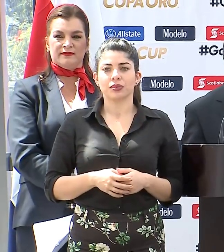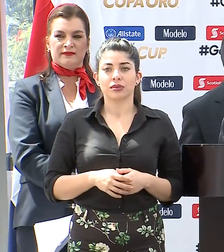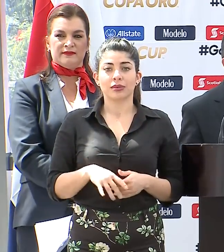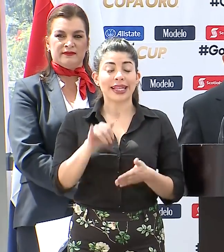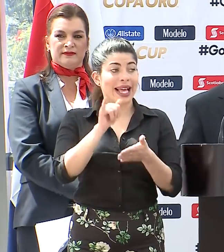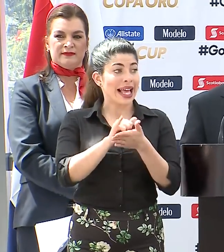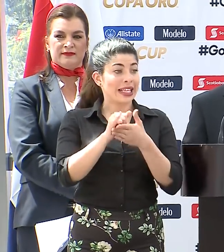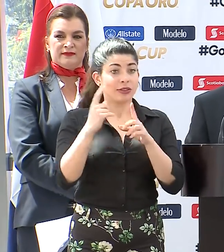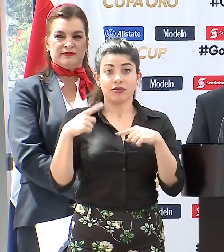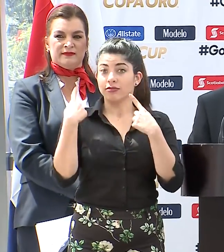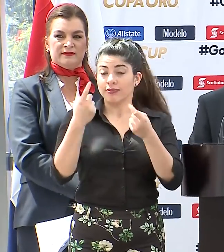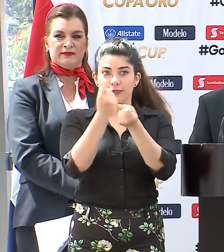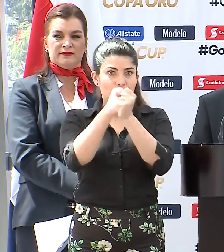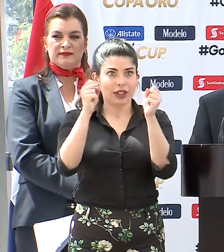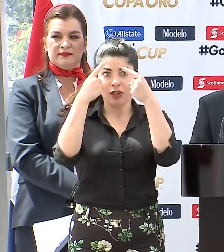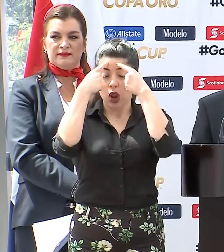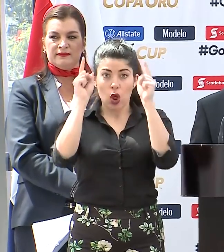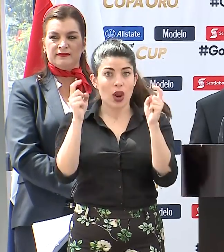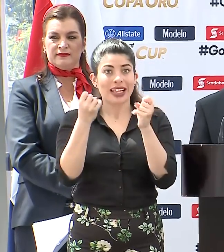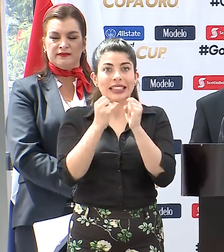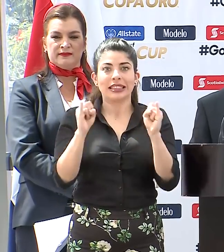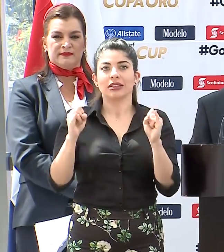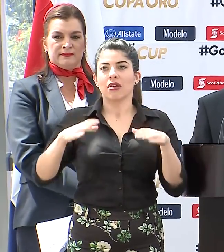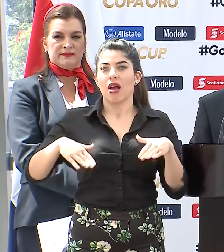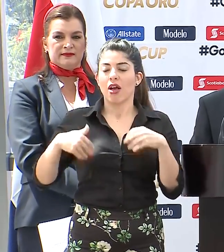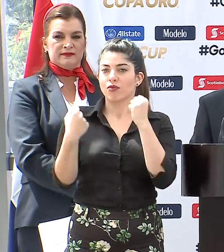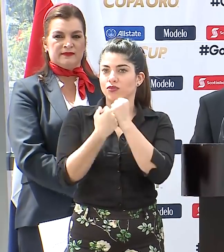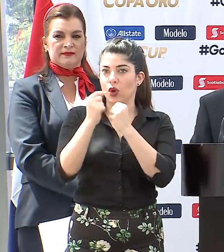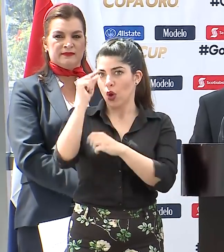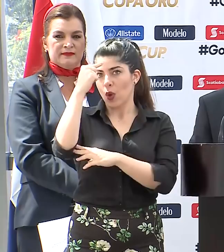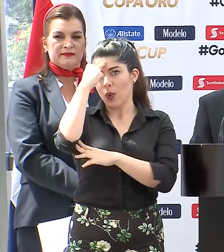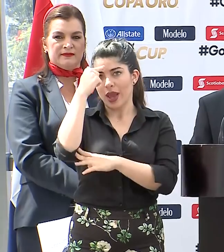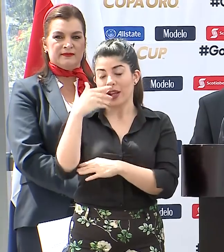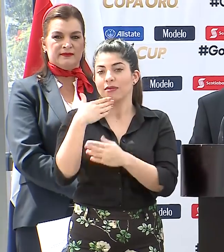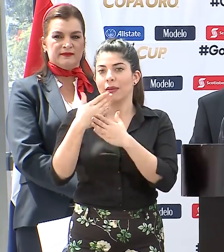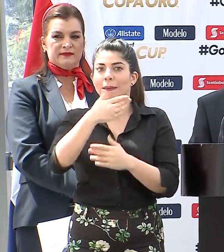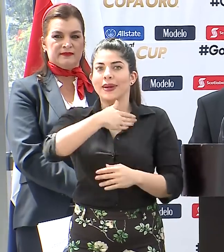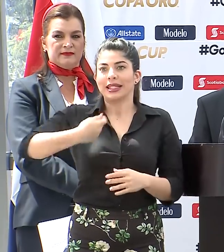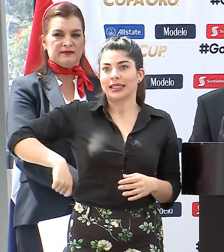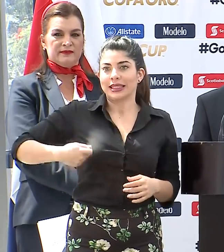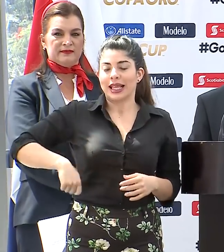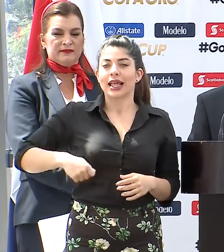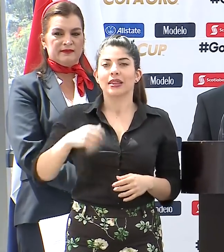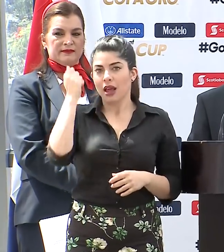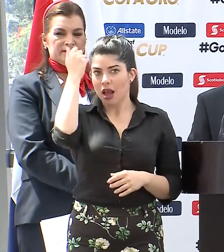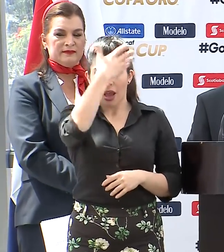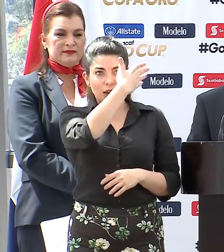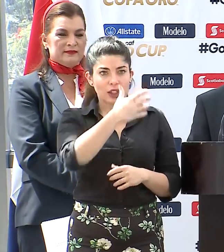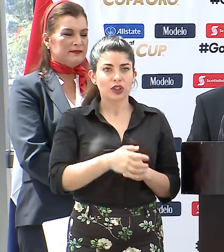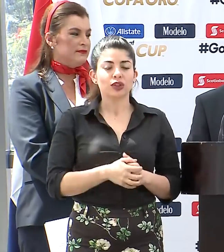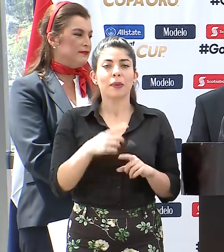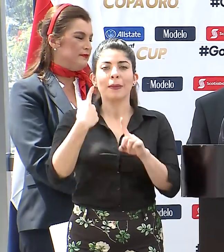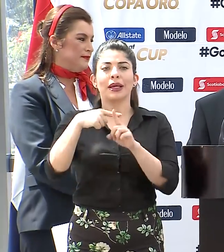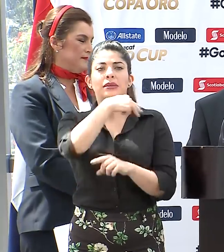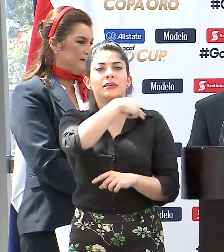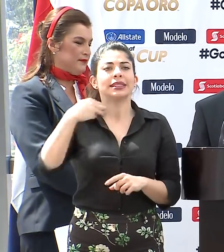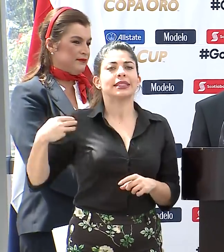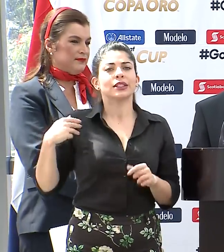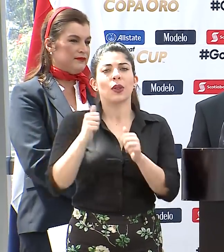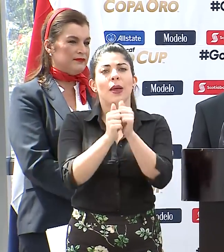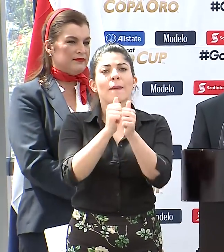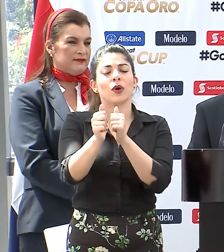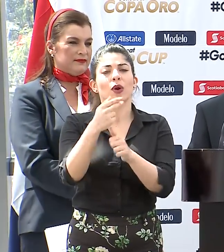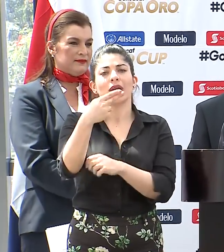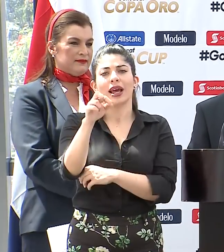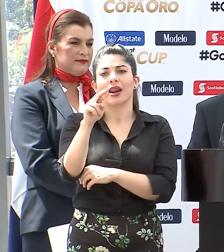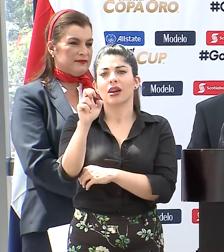Esto no se hubiera logrado sin el apoyo del gobierno, de nuestro presidente, señor Carlos Alvarado, de nuestro ministro de Deportes, señor